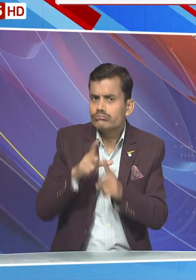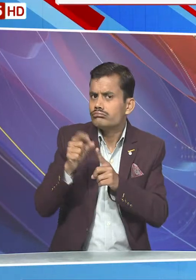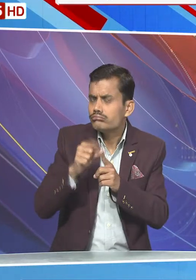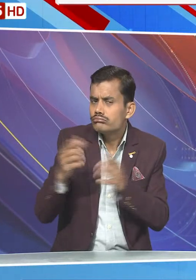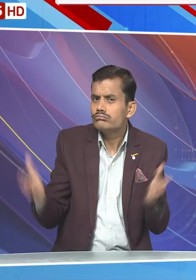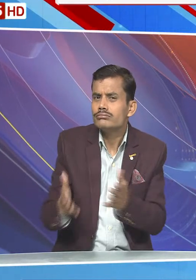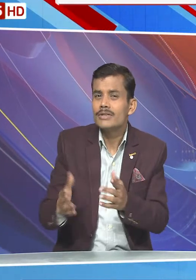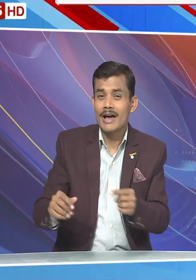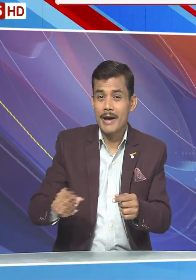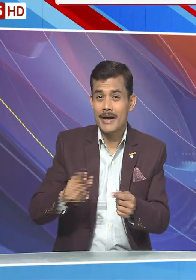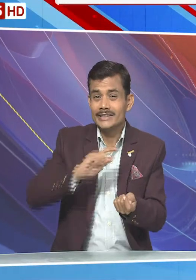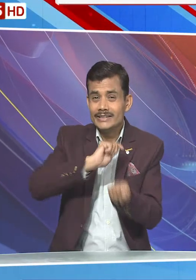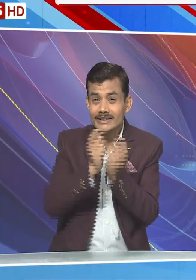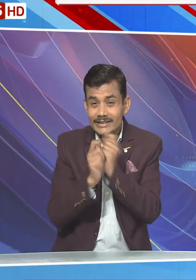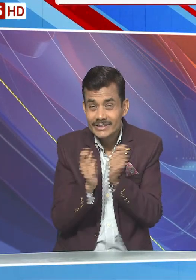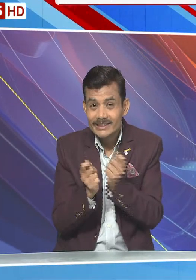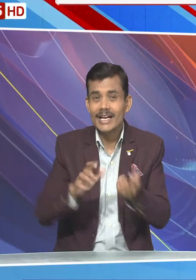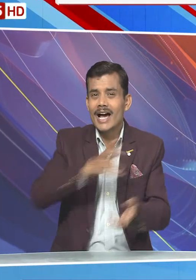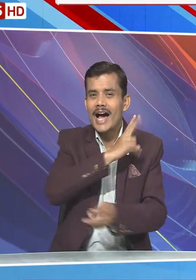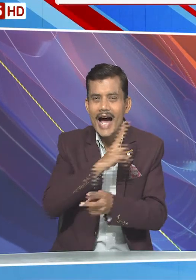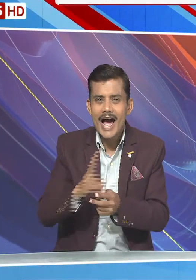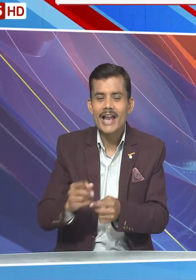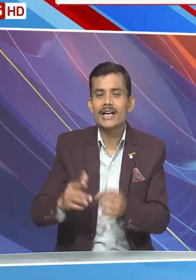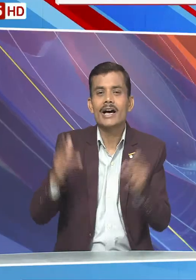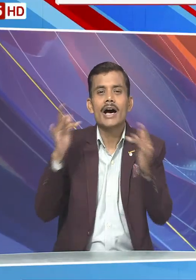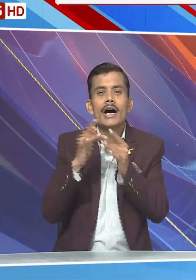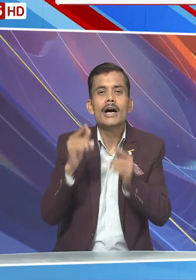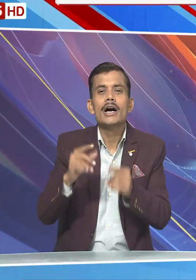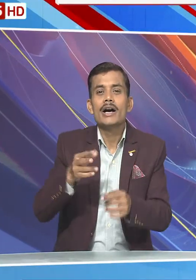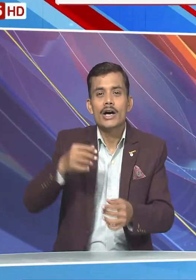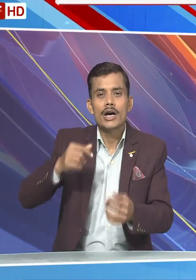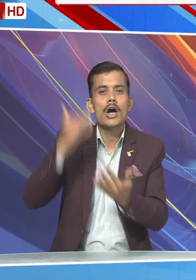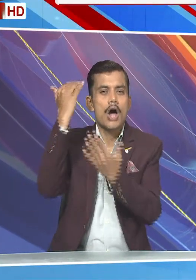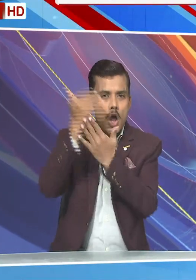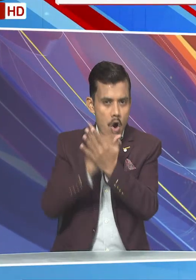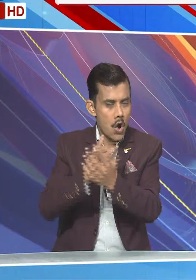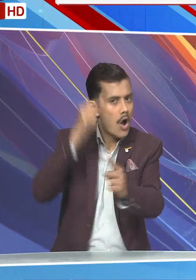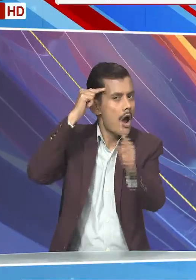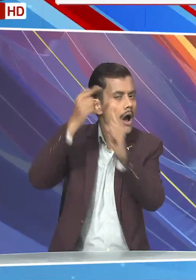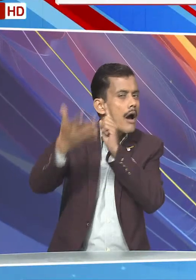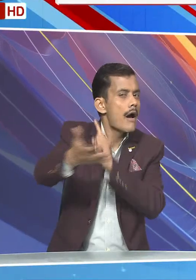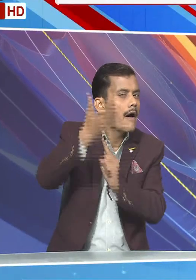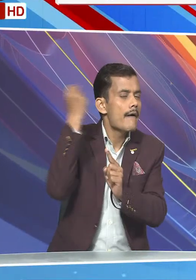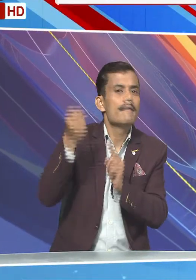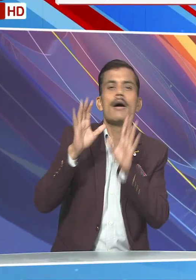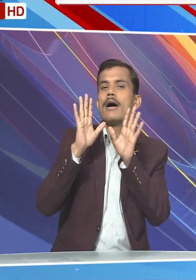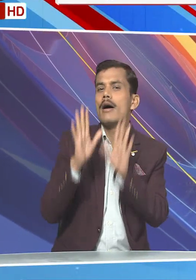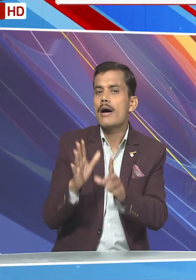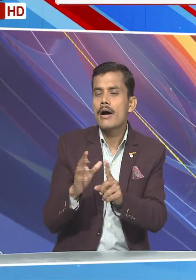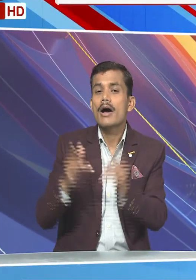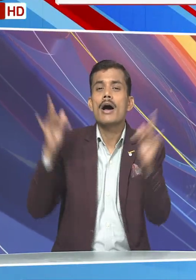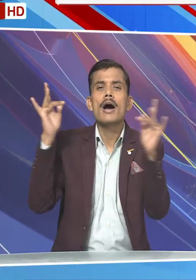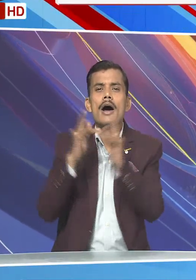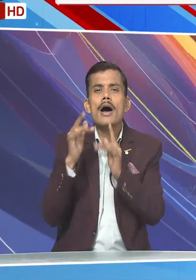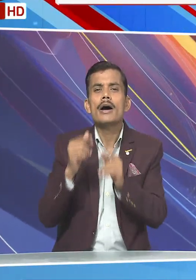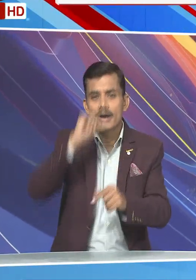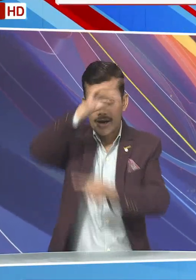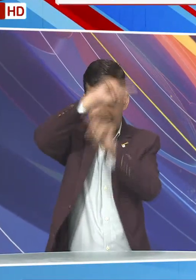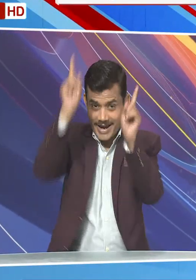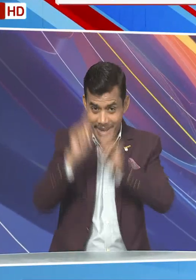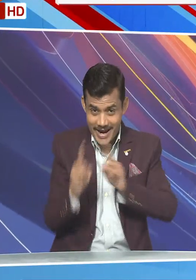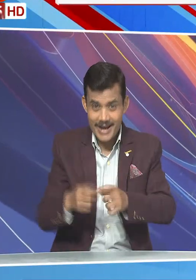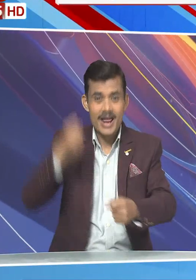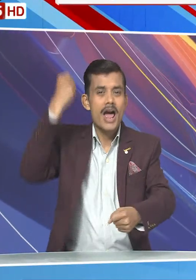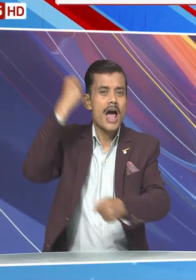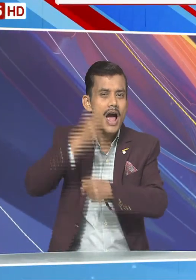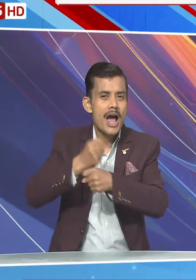अर्थव्यवस्था में परिवर्तन करने के लिए डिजिटल इंडिया कार्यक्रम की कल्पना की है। डिजिटल इंडिया पुरस्कार